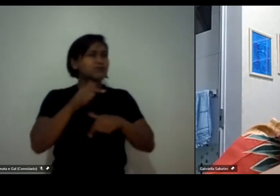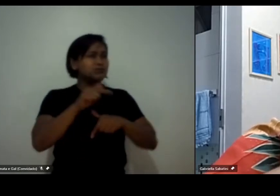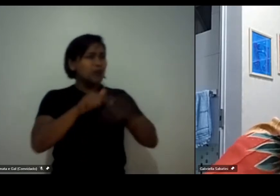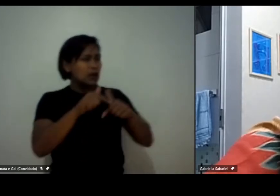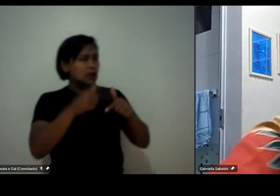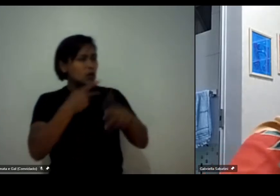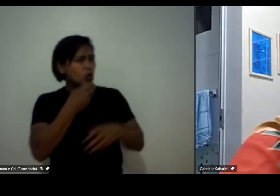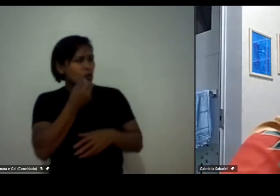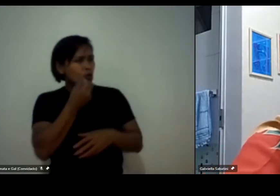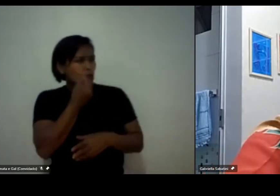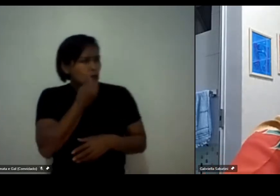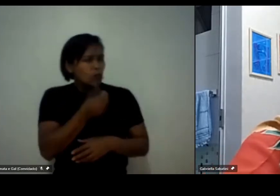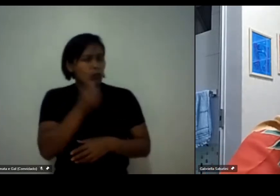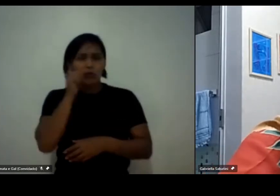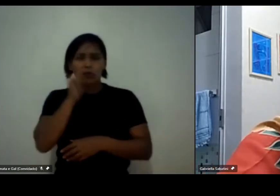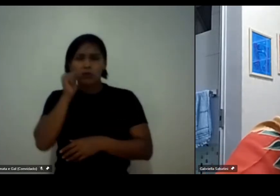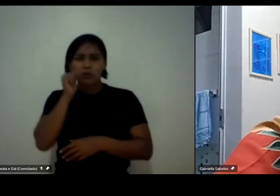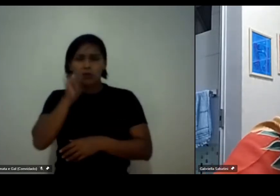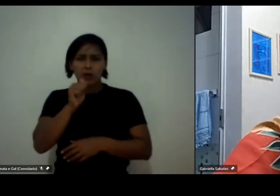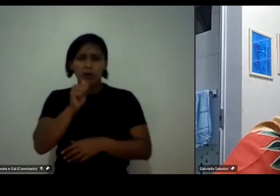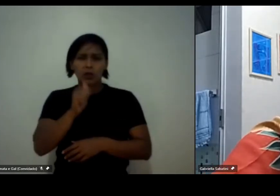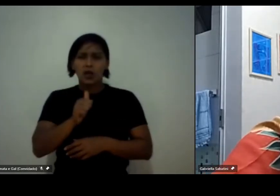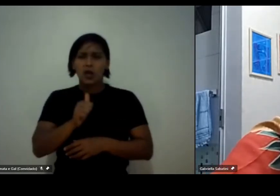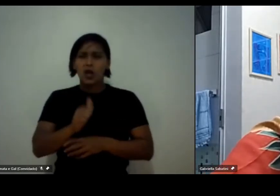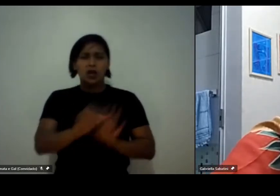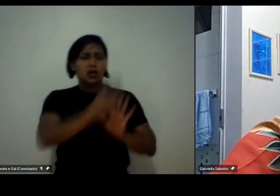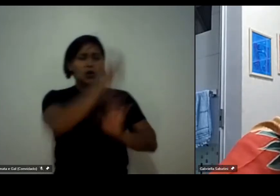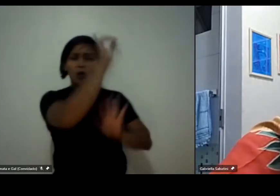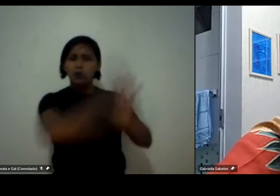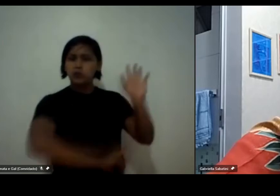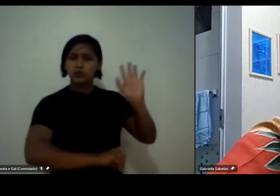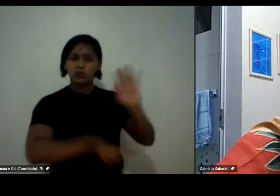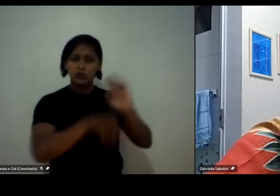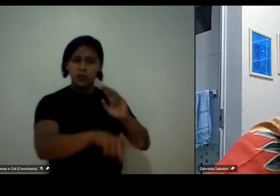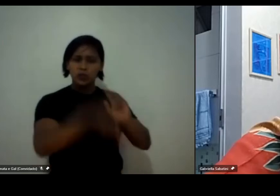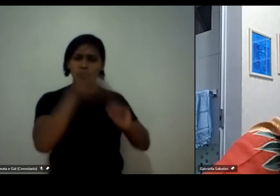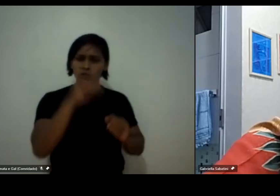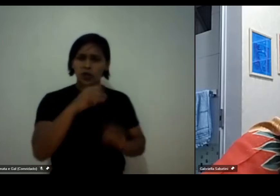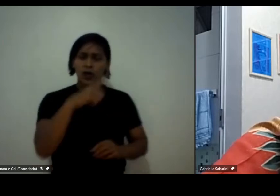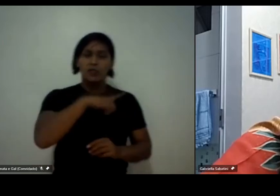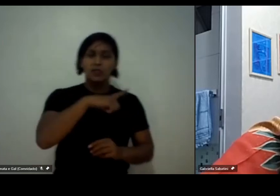mulher, sem o direito de escolher ter